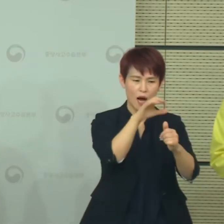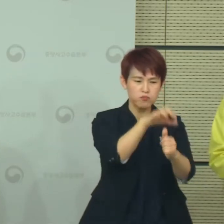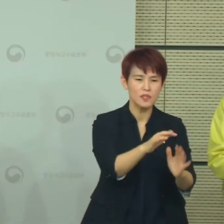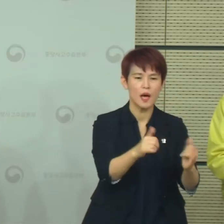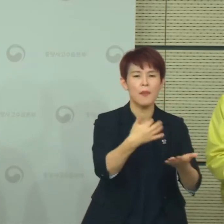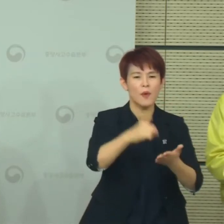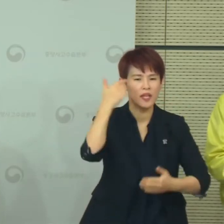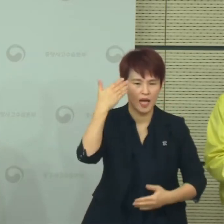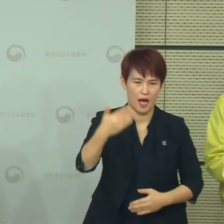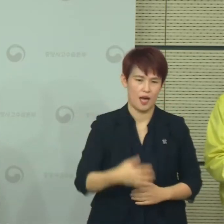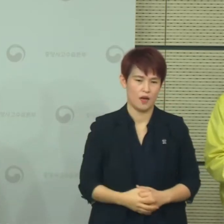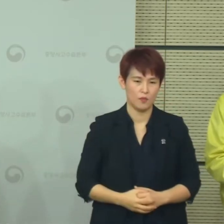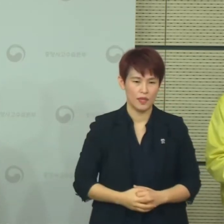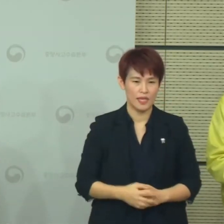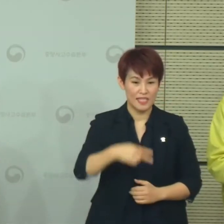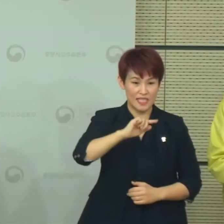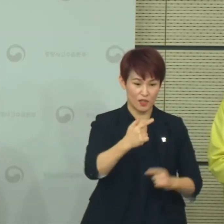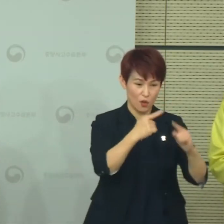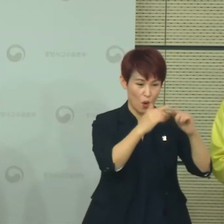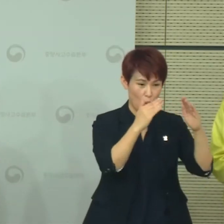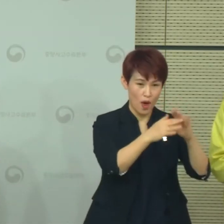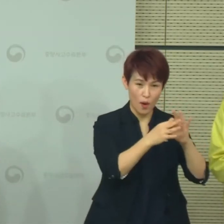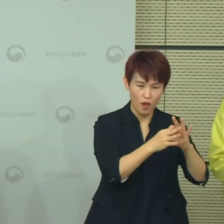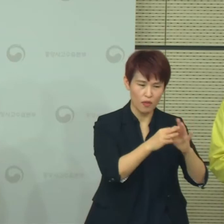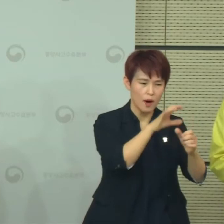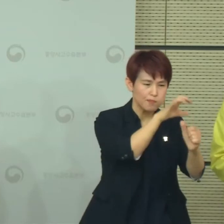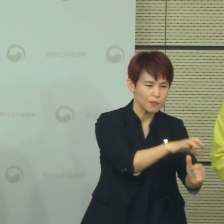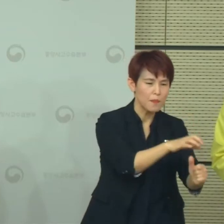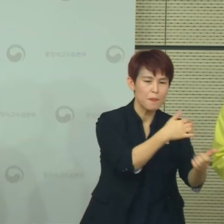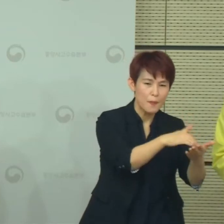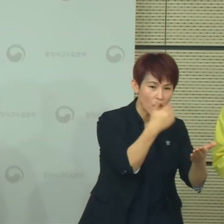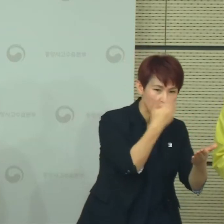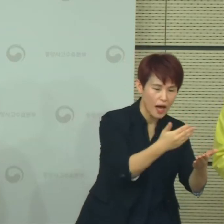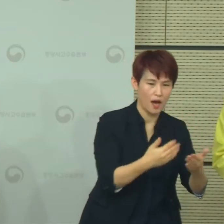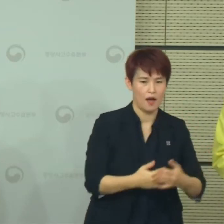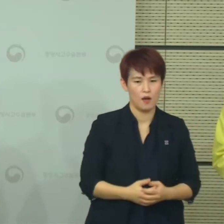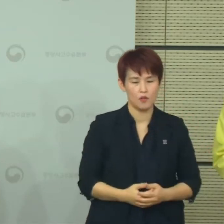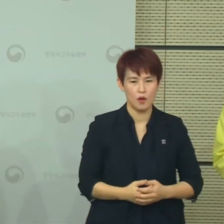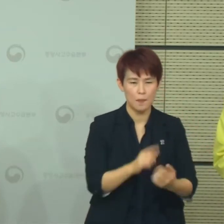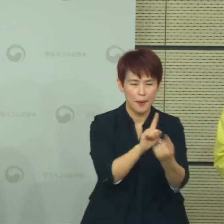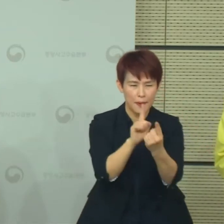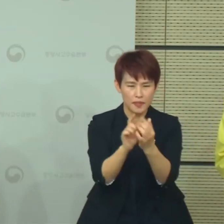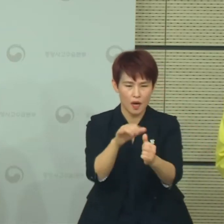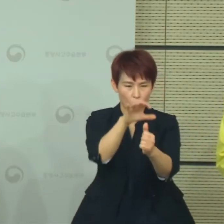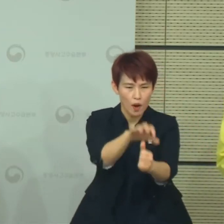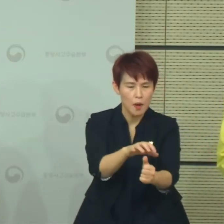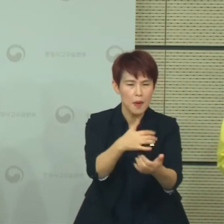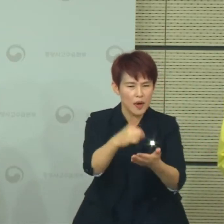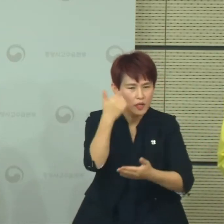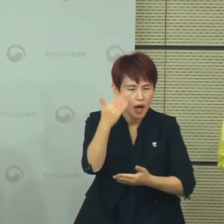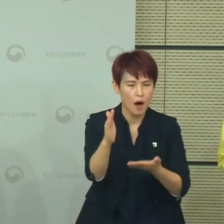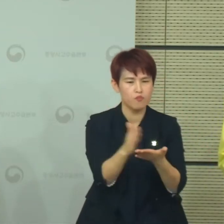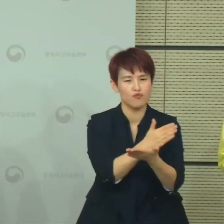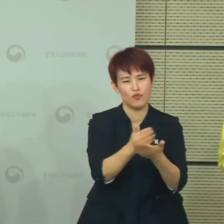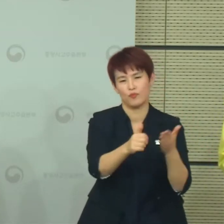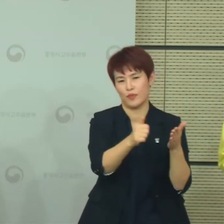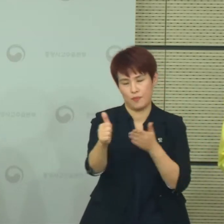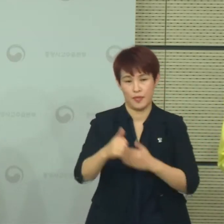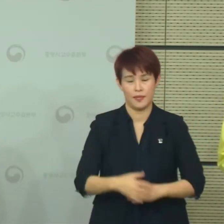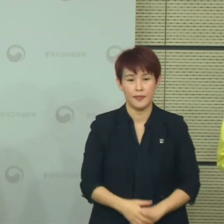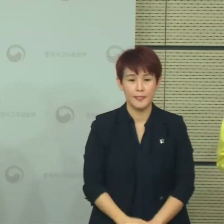궁금하고, 좀 이게 신천지 대우교회 관련해서 격리 중인 게 몇 명이고, 또 확진자 접촉자 관련해서 몇 명이고, 좀 이거 분류도